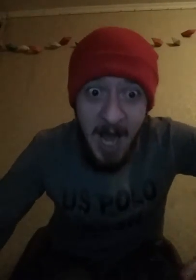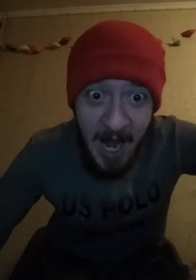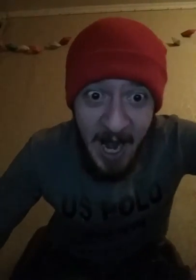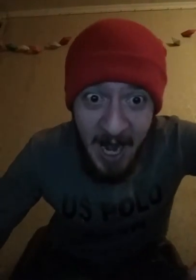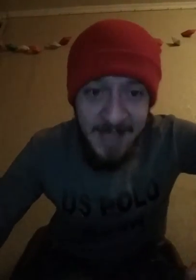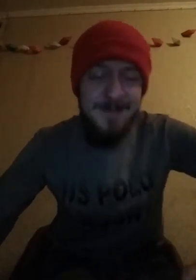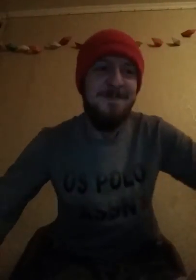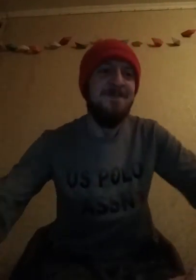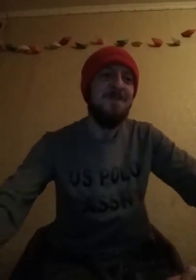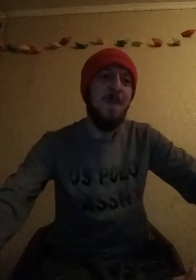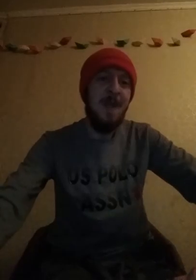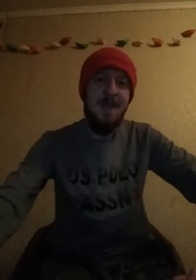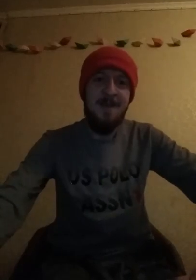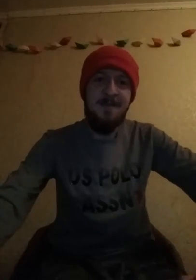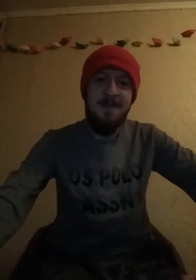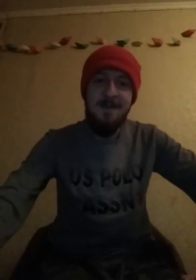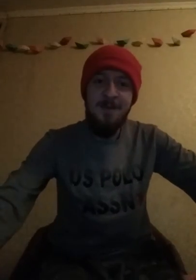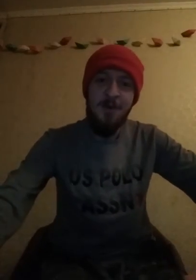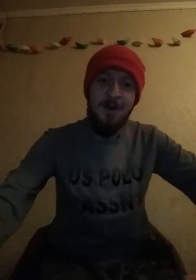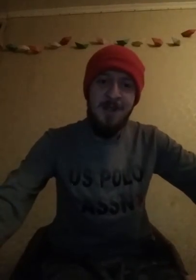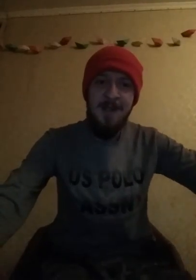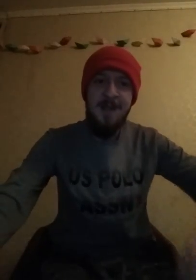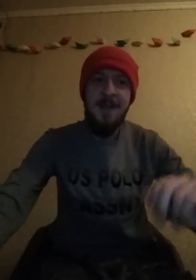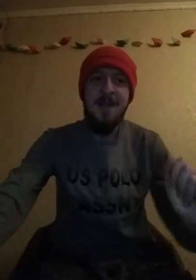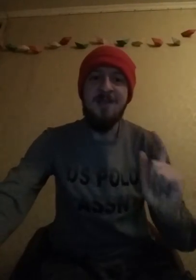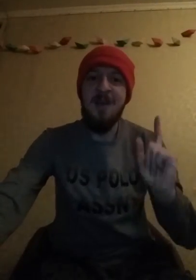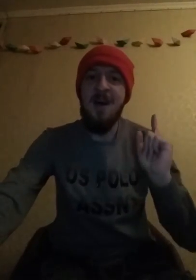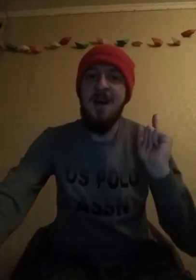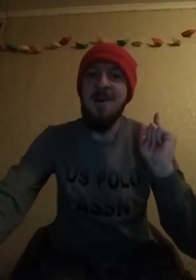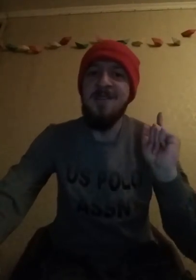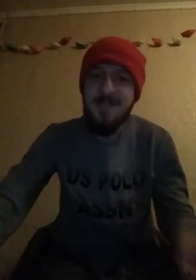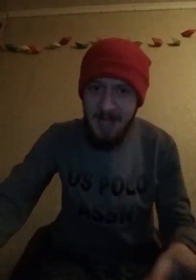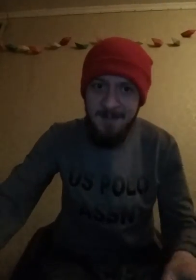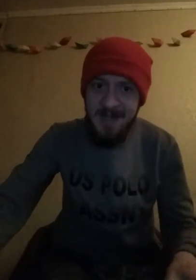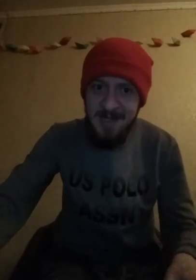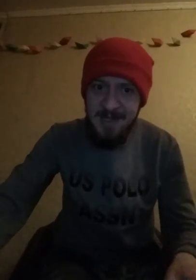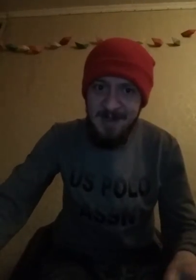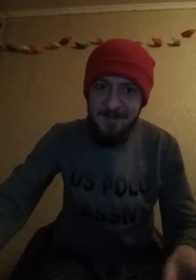აა 1 2 და 3.